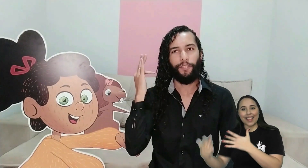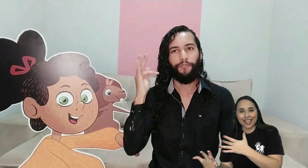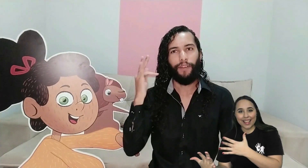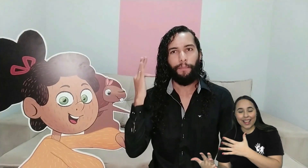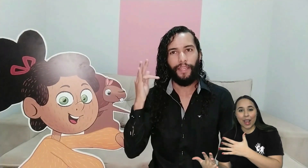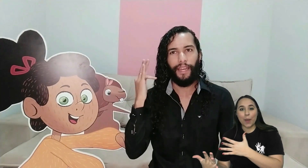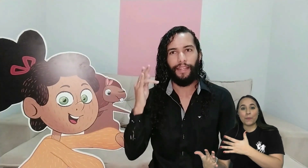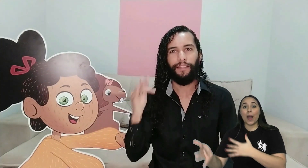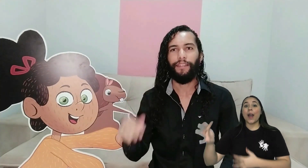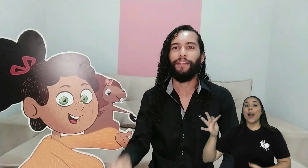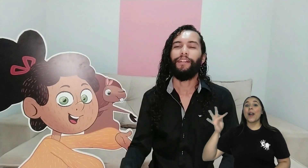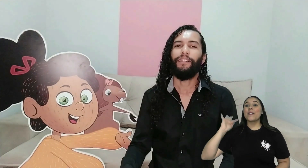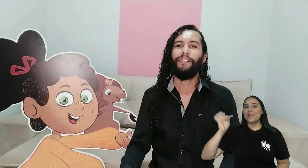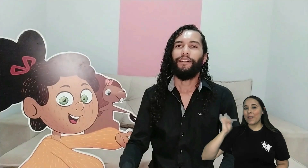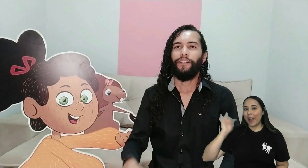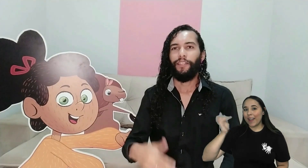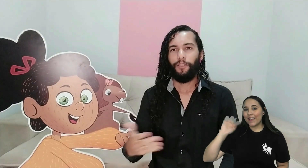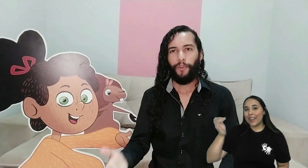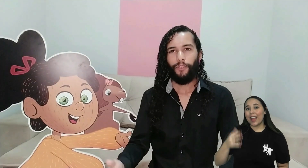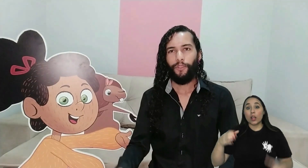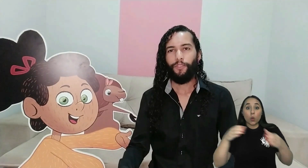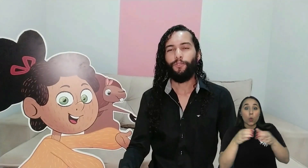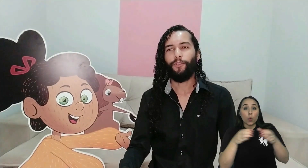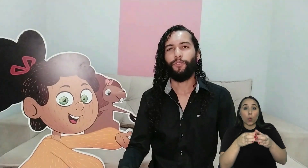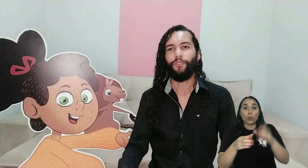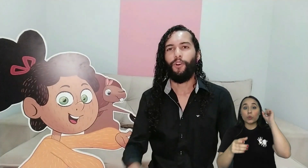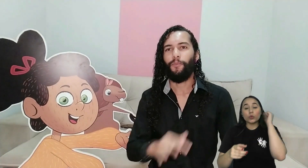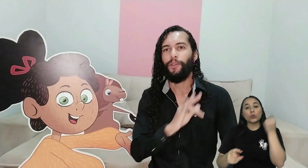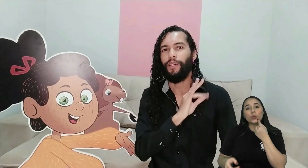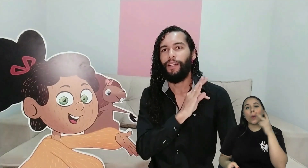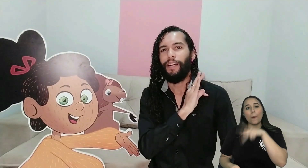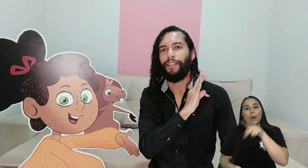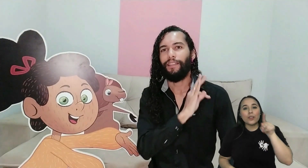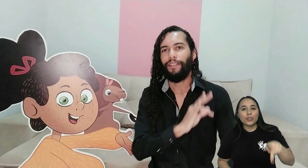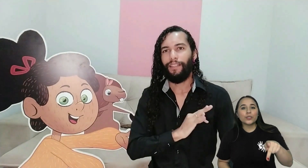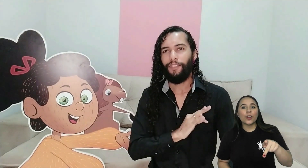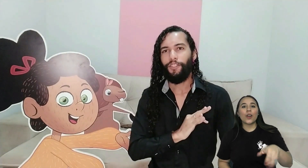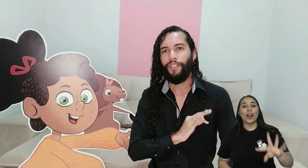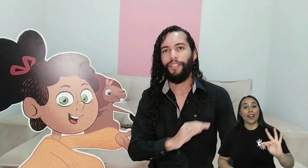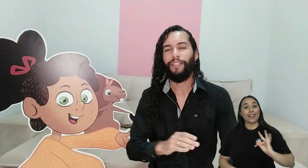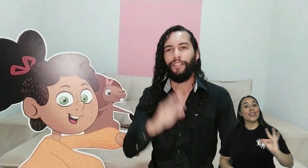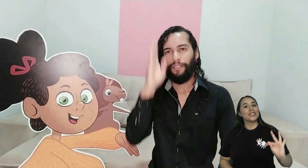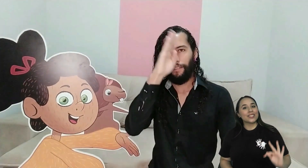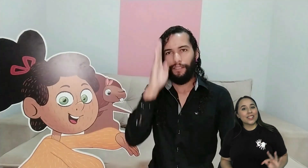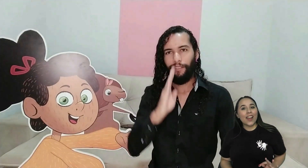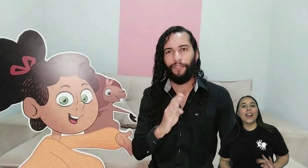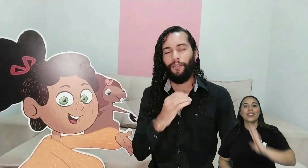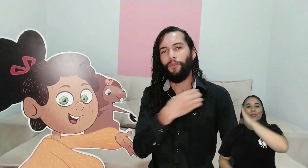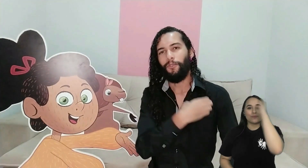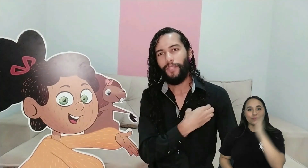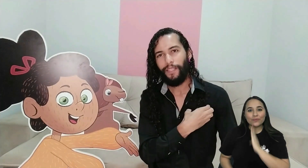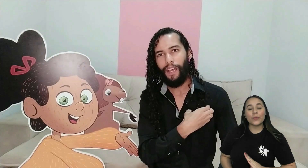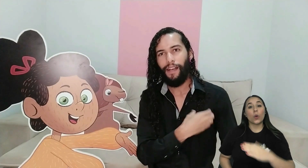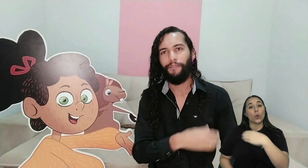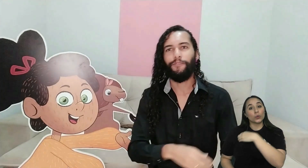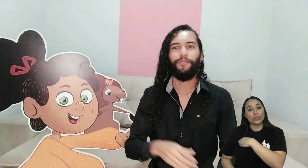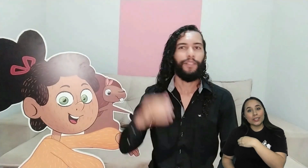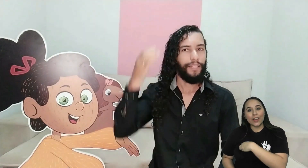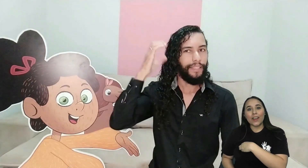intérprete Fabielle, e os professores surdos, como a Tatiane, o Gustavo e